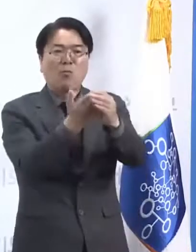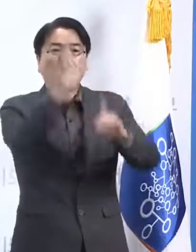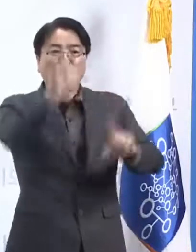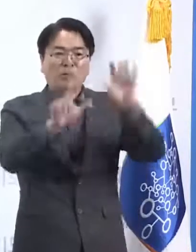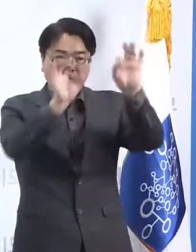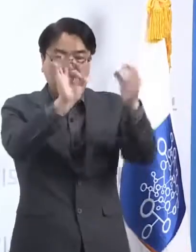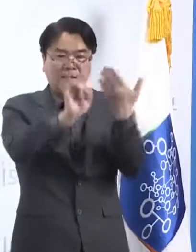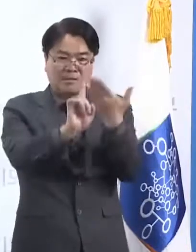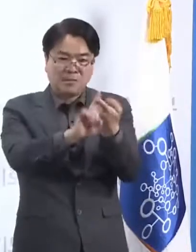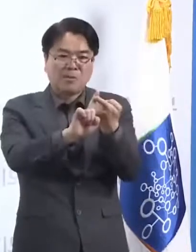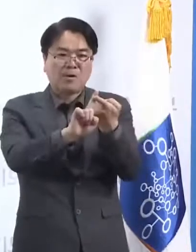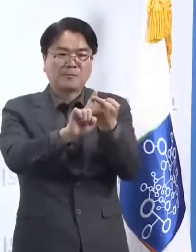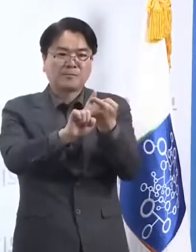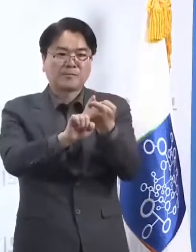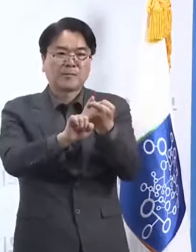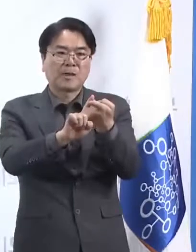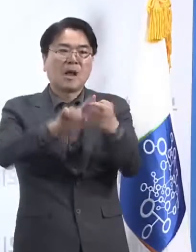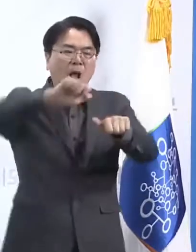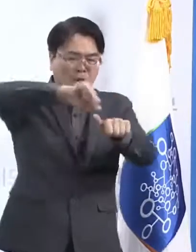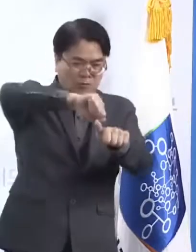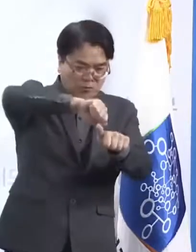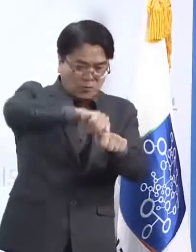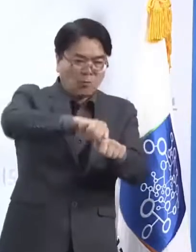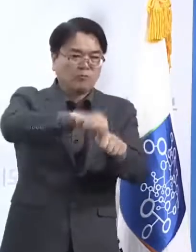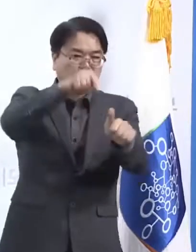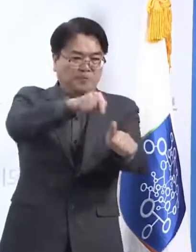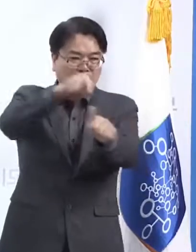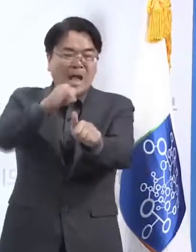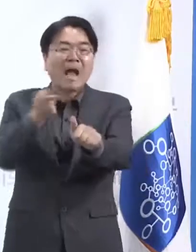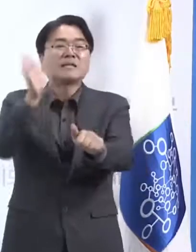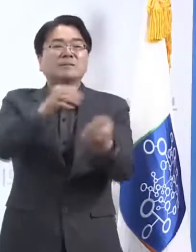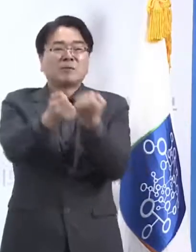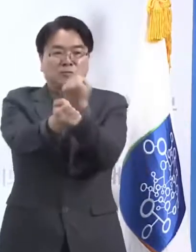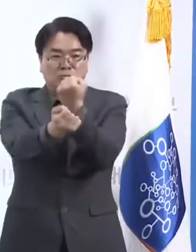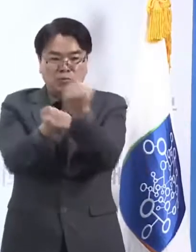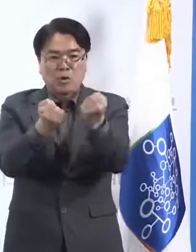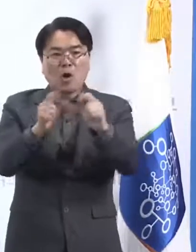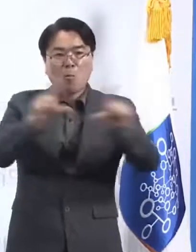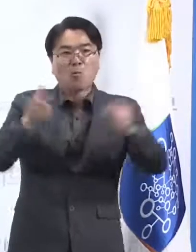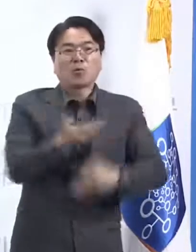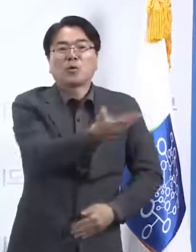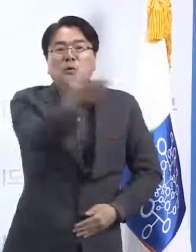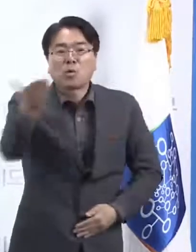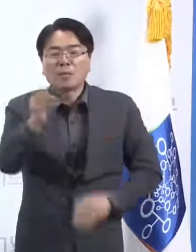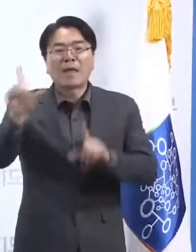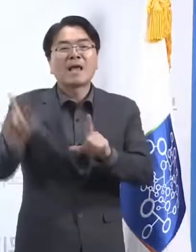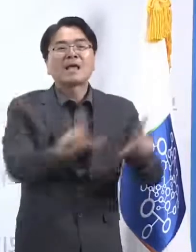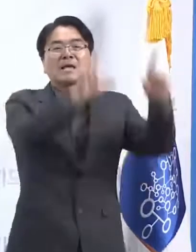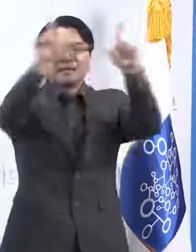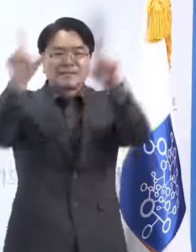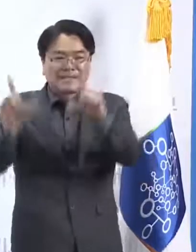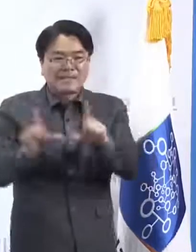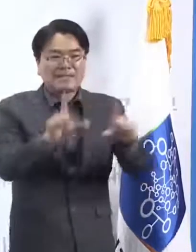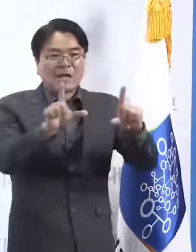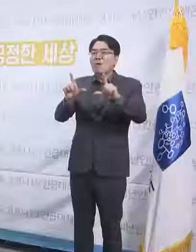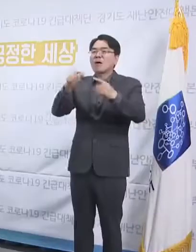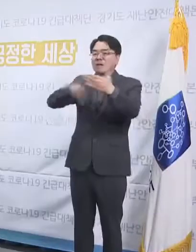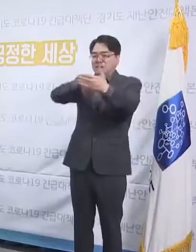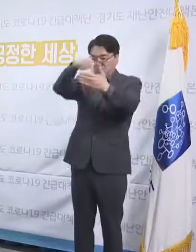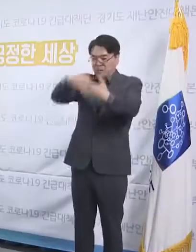실시하되 생활 방역 전환은 여전히 유효하게 운영되고 또 유지될 것입니다.